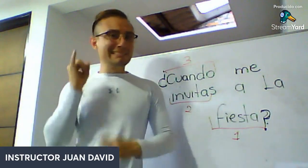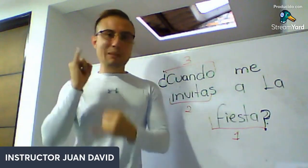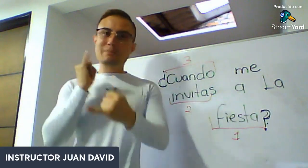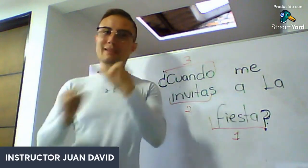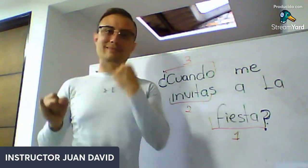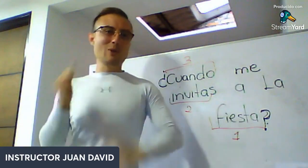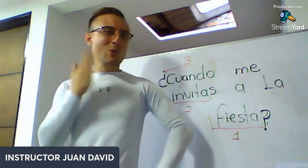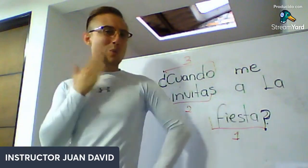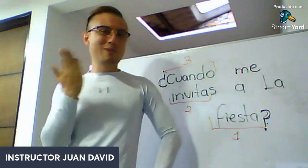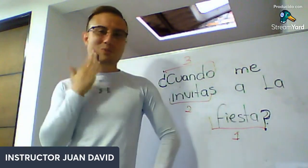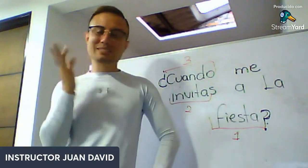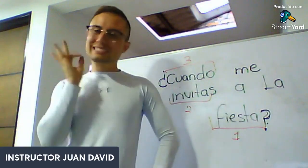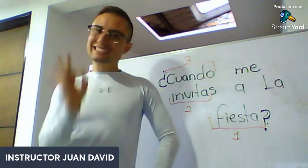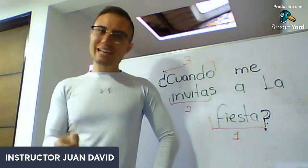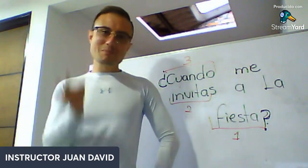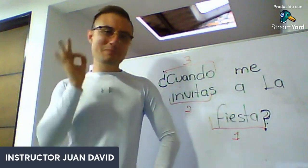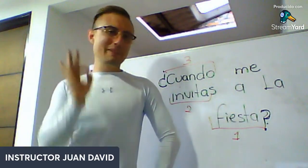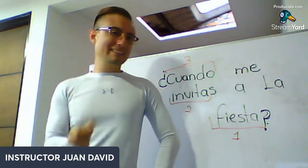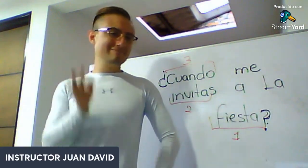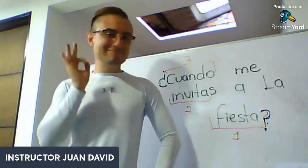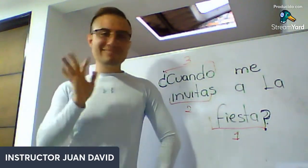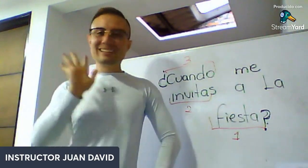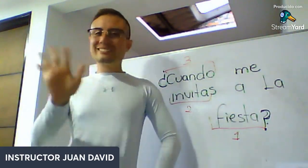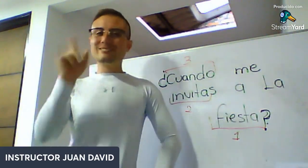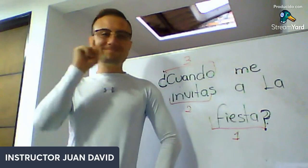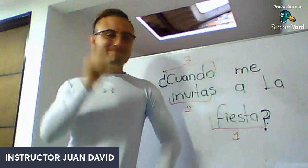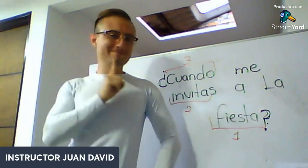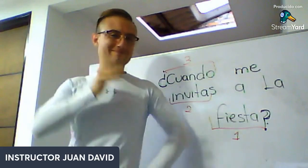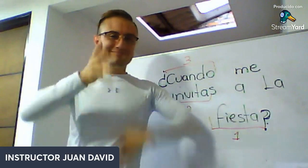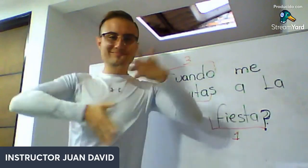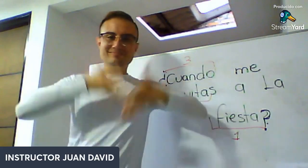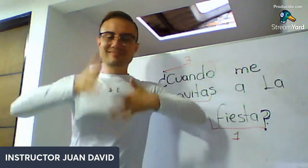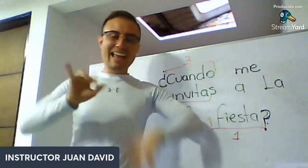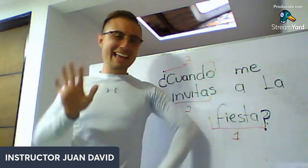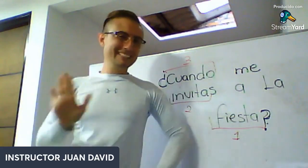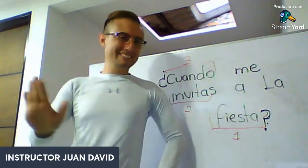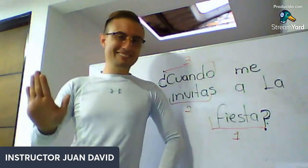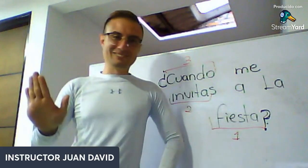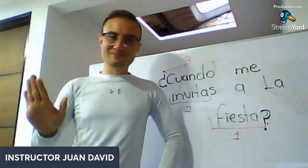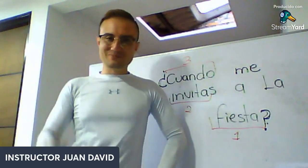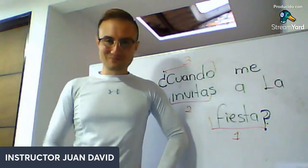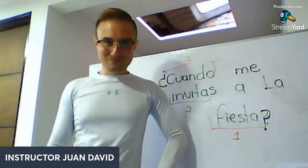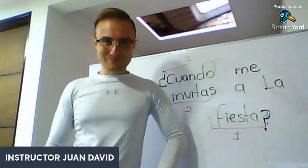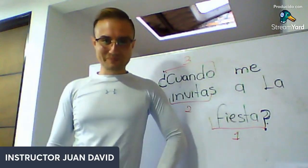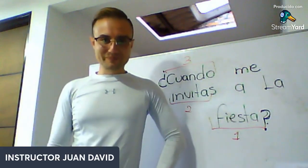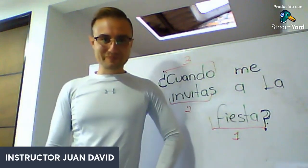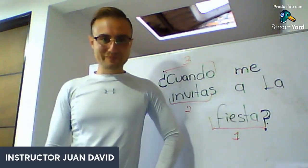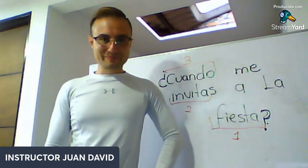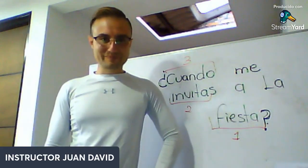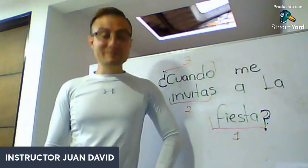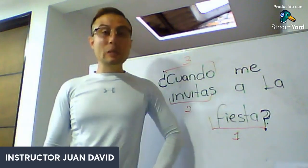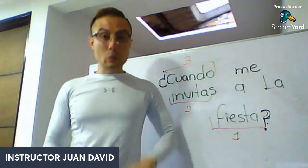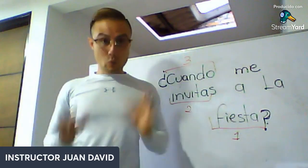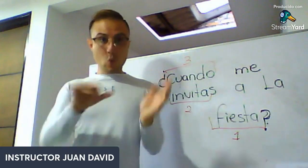juan siempre el cuando va a ir de último es la estructura que el sordo utiliza en la lengua de